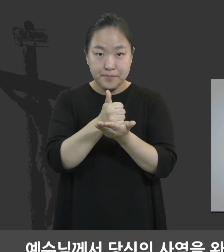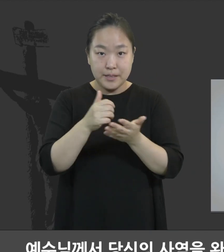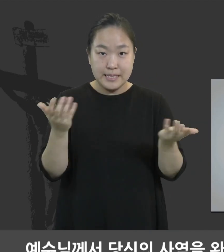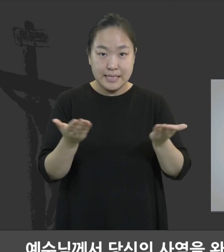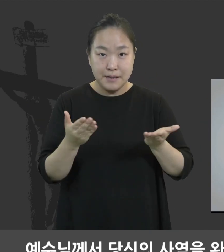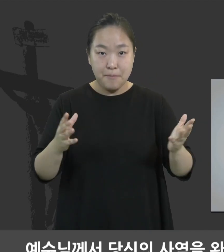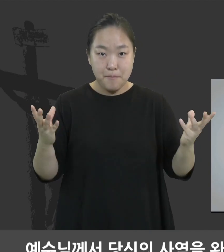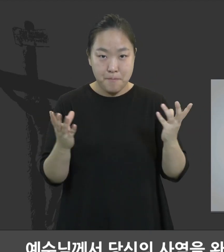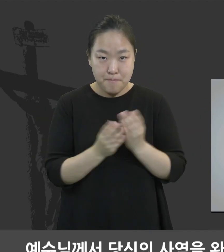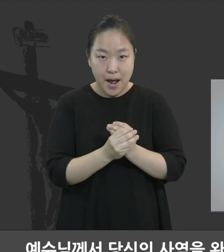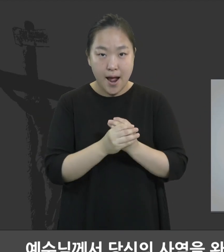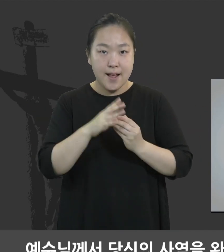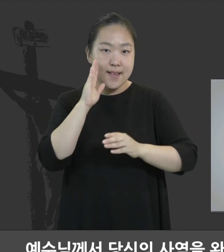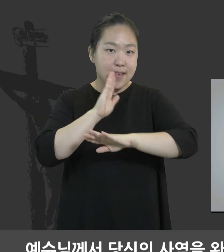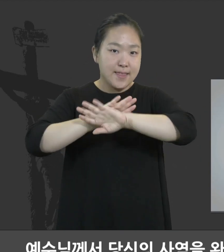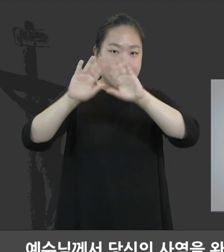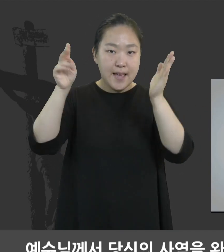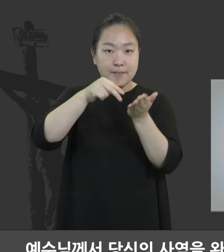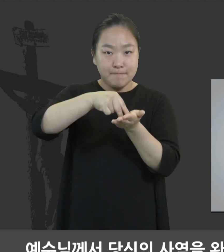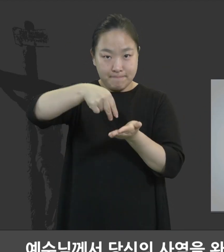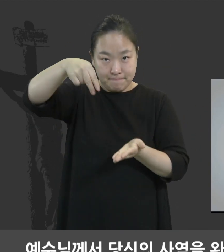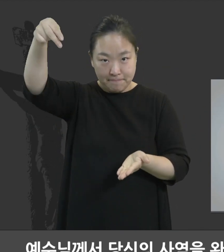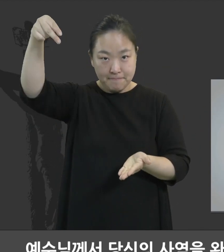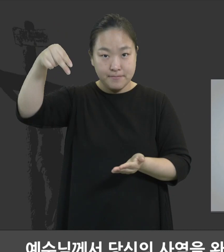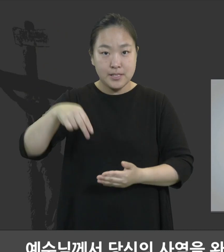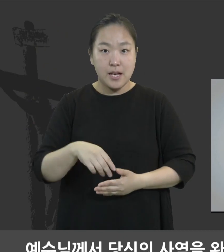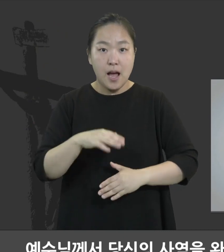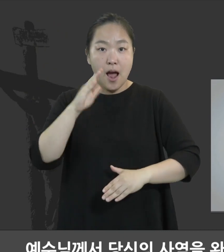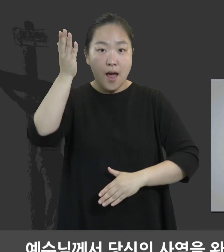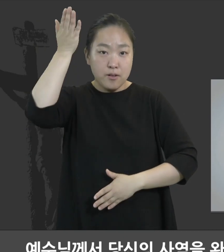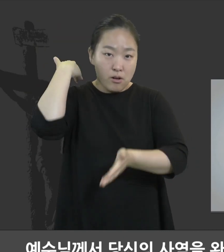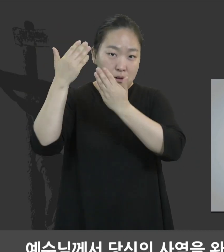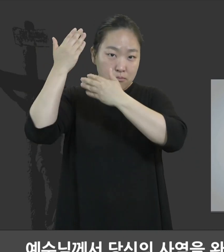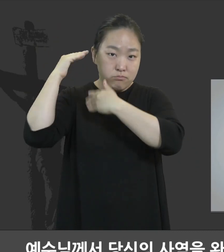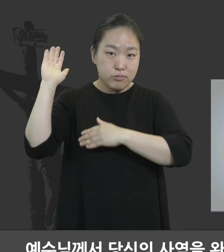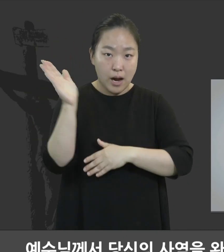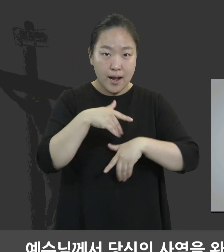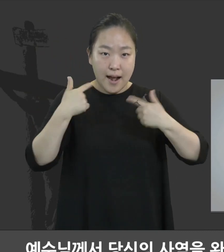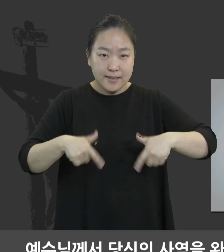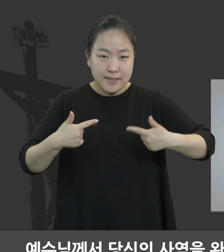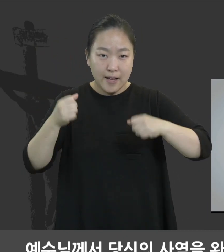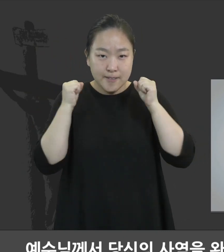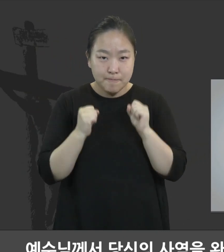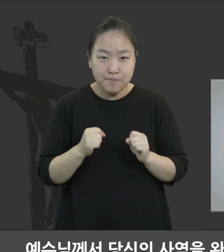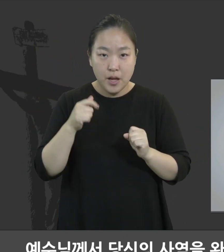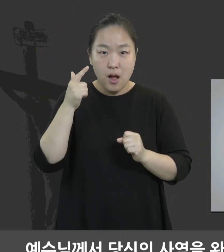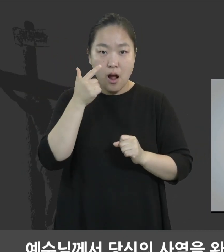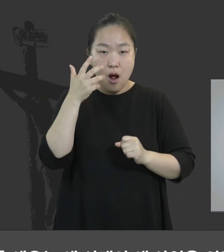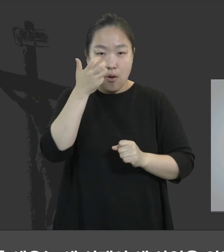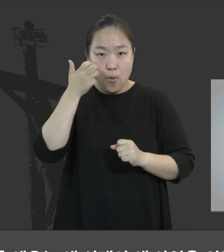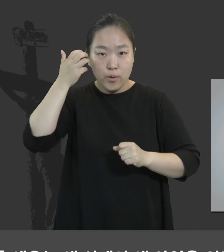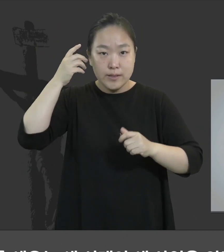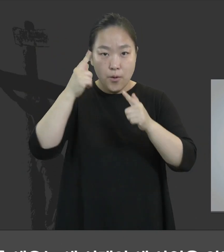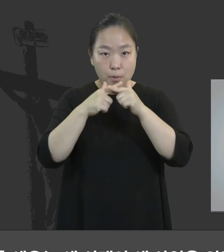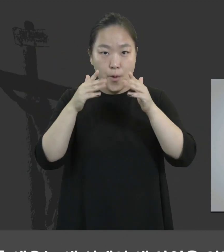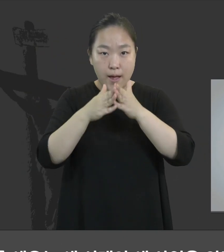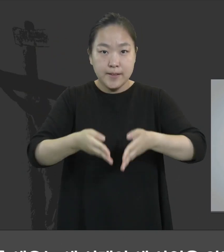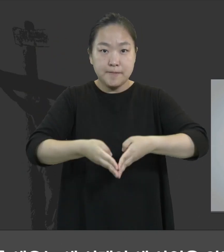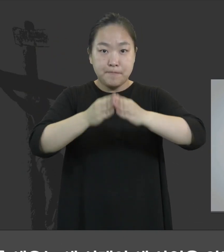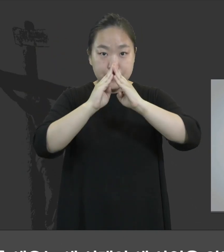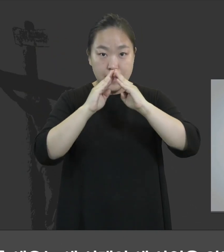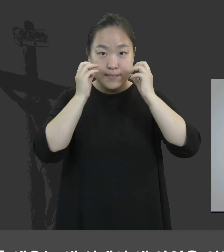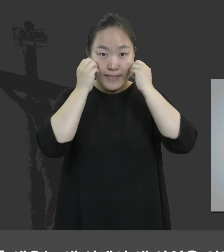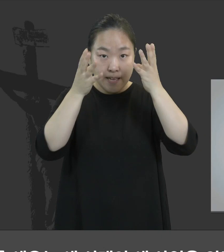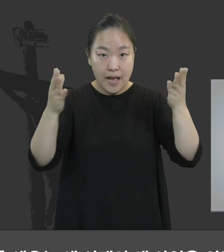당신의 사역을 완성하시고 승천하신 후 영원전부터 항상 계셨던 성령님께서 교회를 세우는